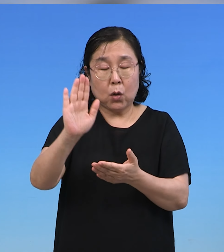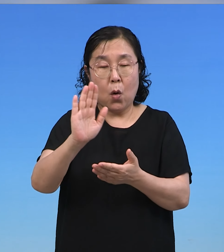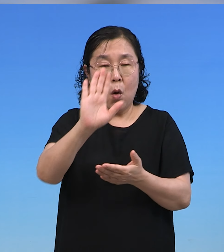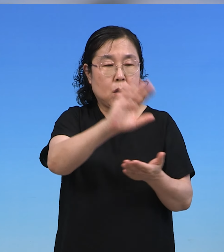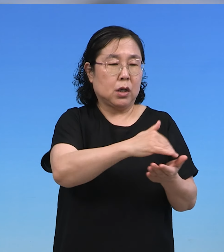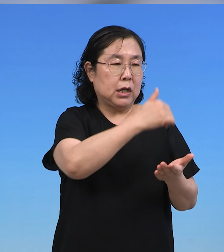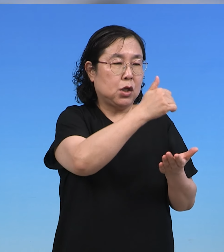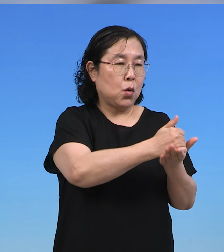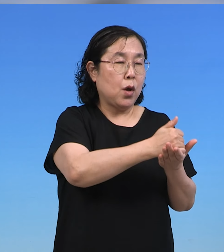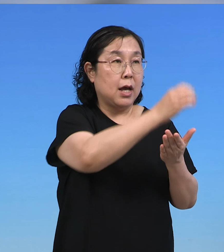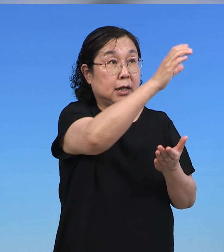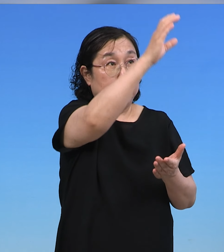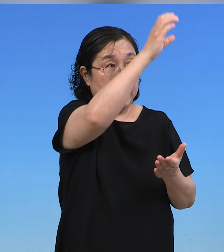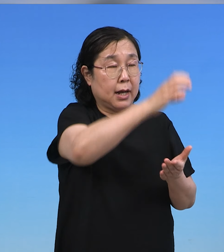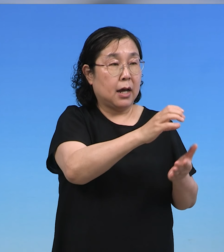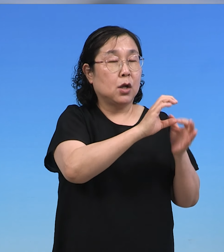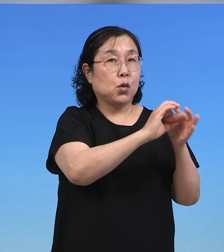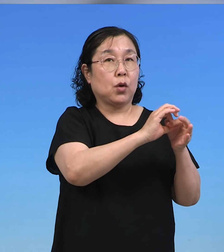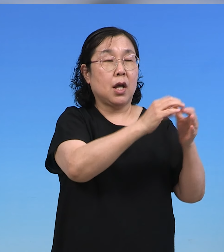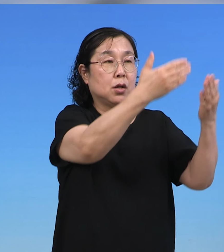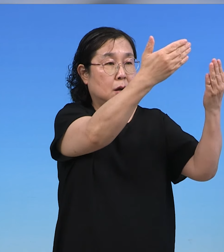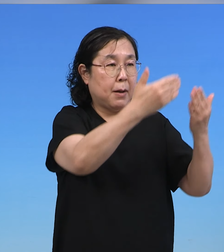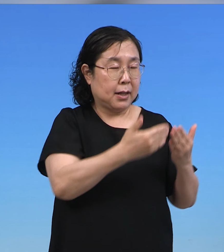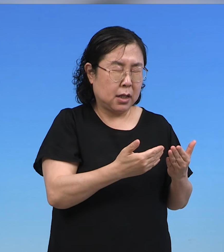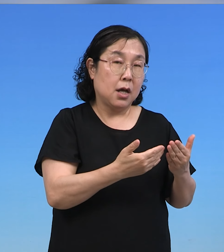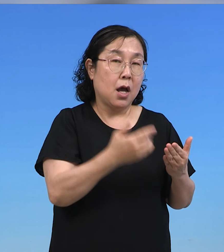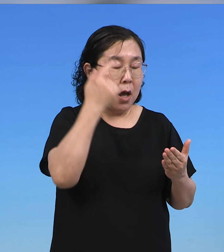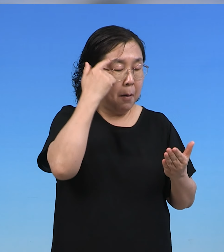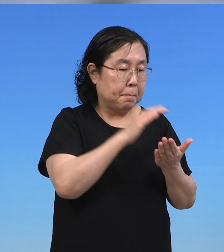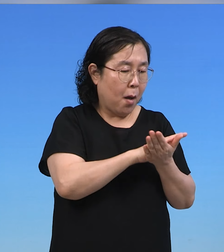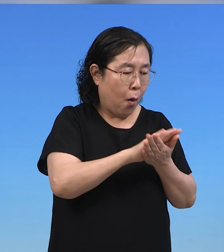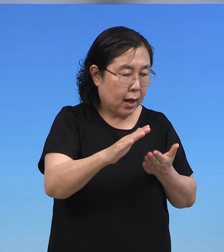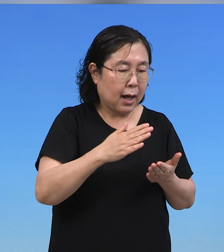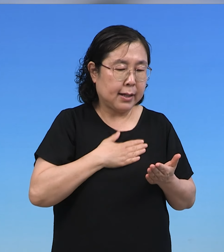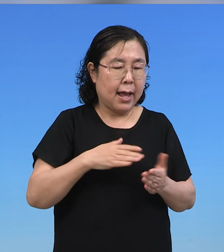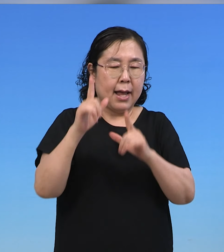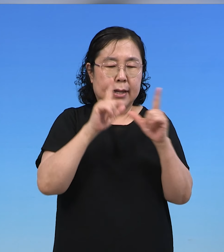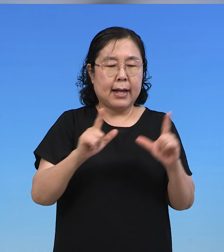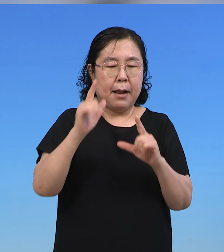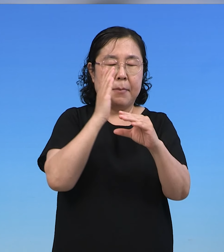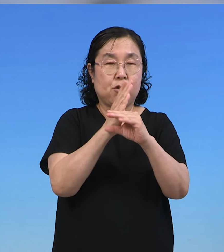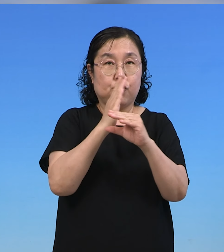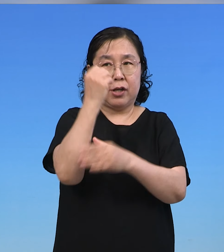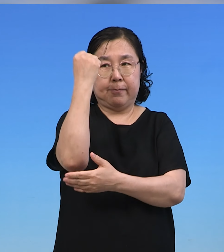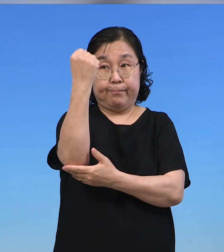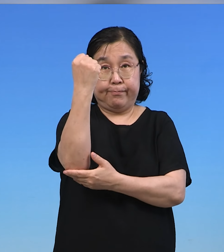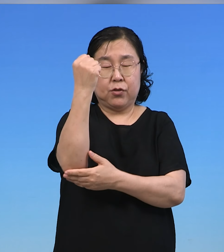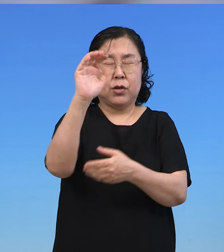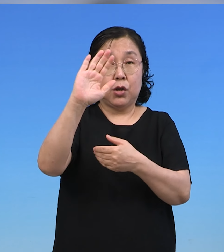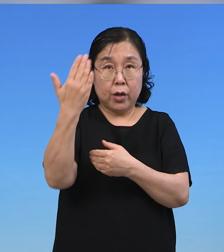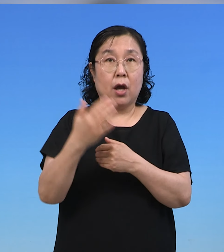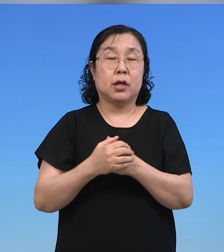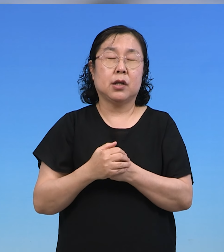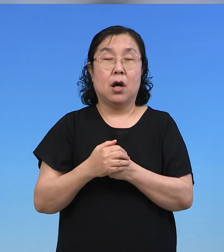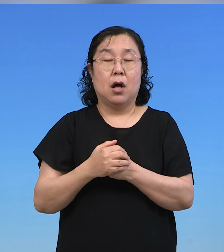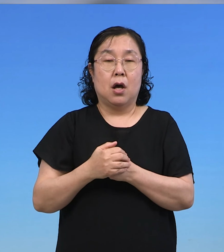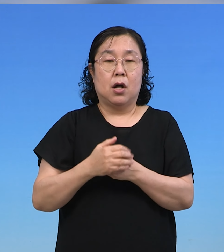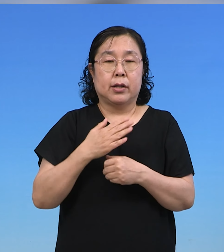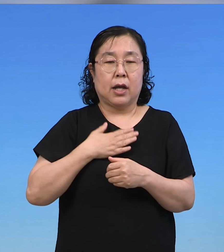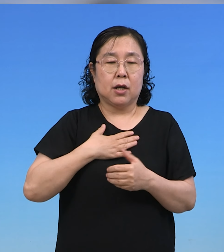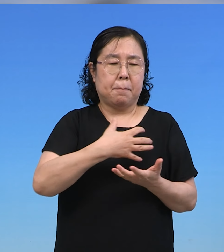이 그리스도가 주시는 평화, 이게 내 삶의 기준이 돼서 어떤 경우라도 이걸 빼앗기지 않으려고 하는, 이걸로 결정하셔야